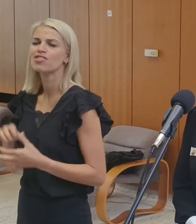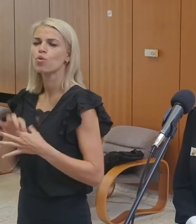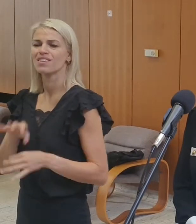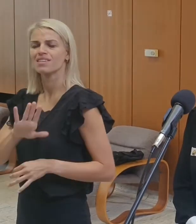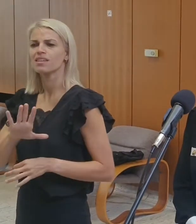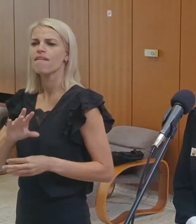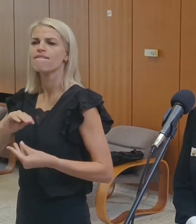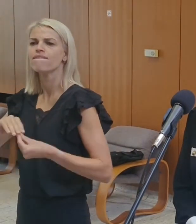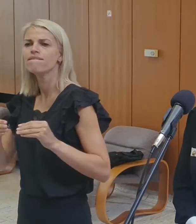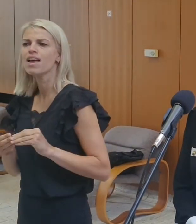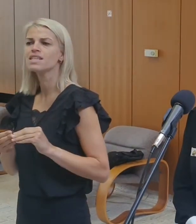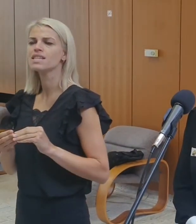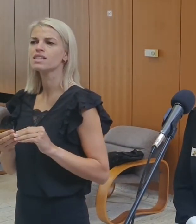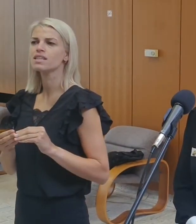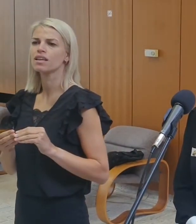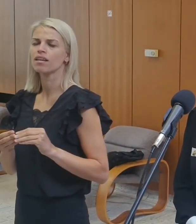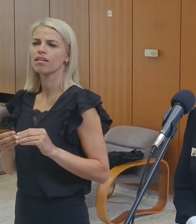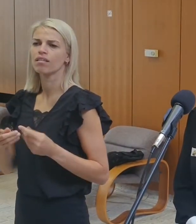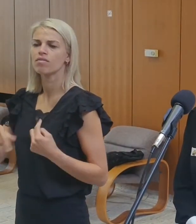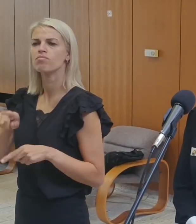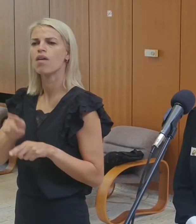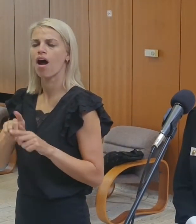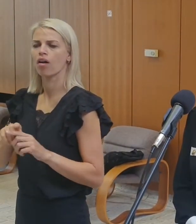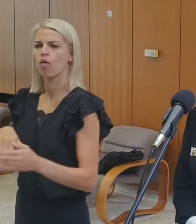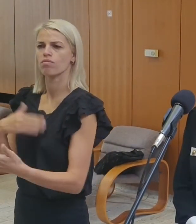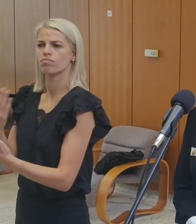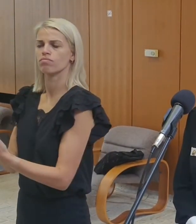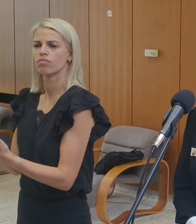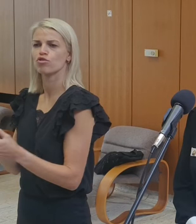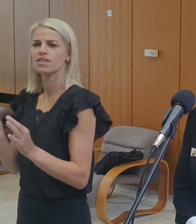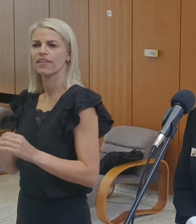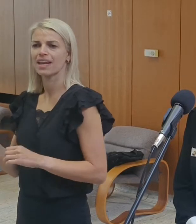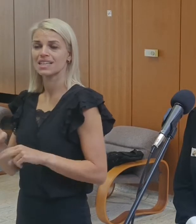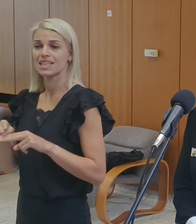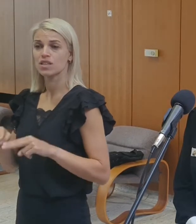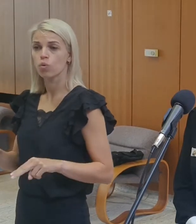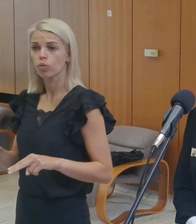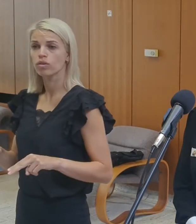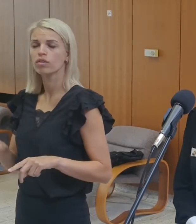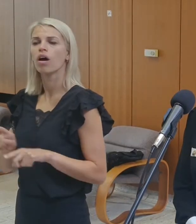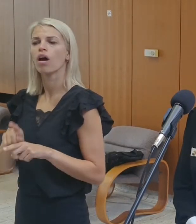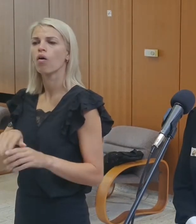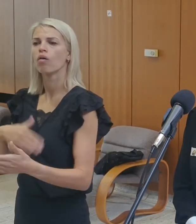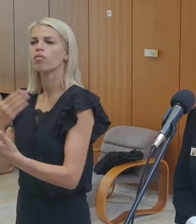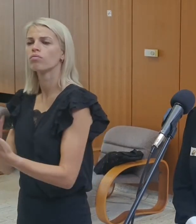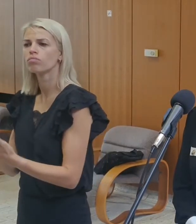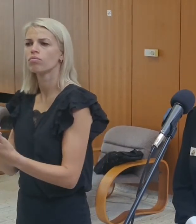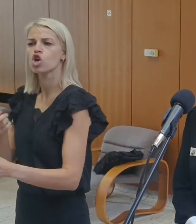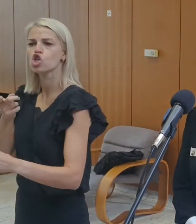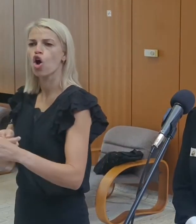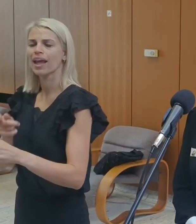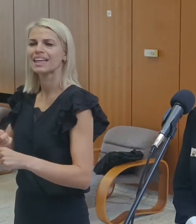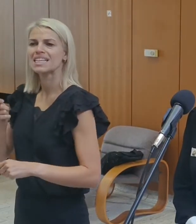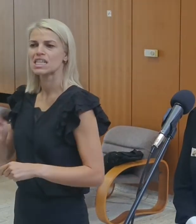domnenky predkladali špecializovanému trestnému súdu a že by ho predkladali možno nejakým konkrétnym súdcom, ktorí